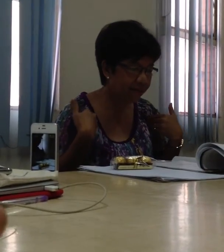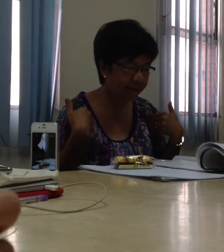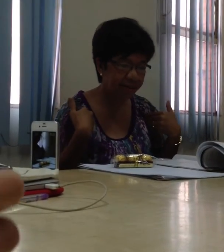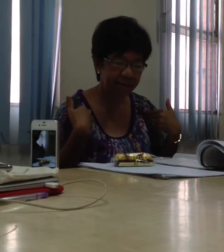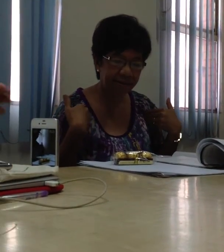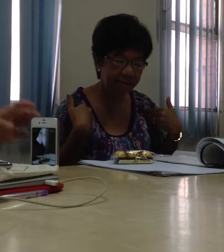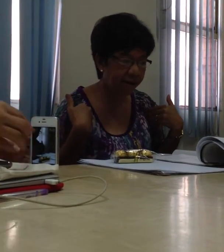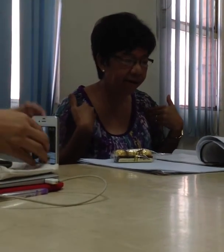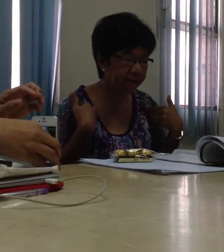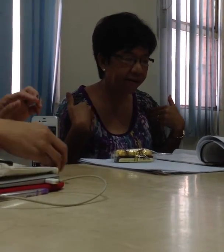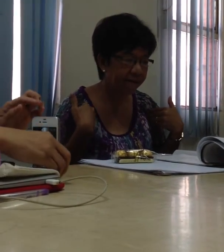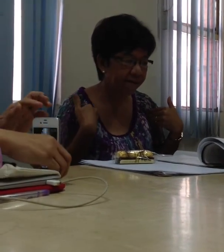tayo? Animals.